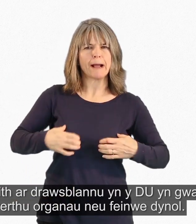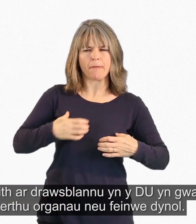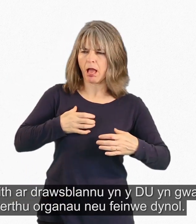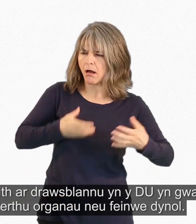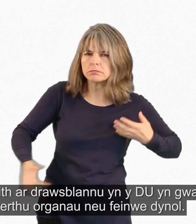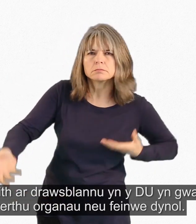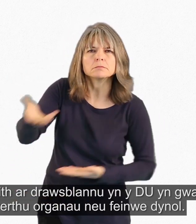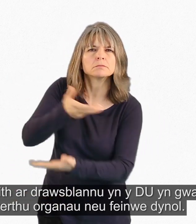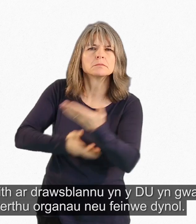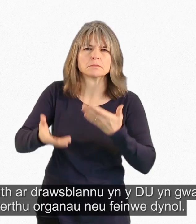yn nol.